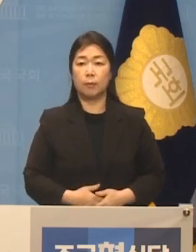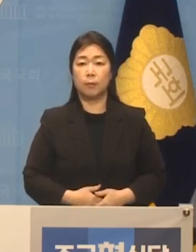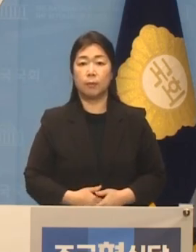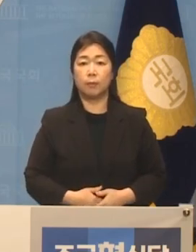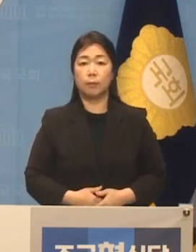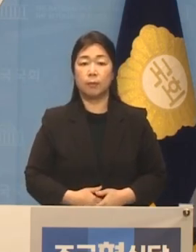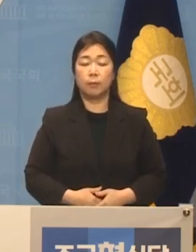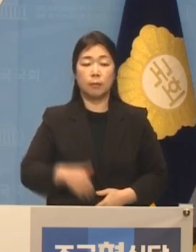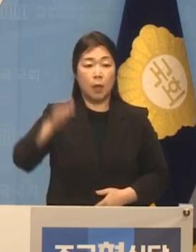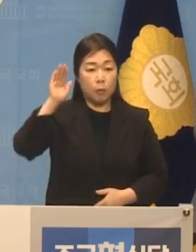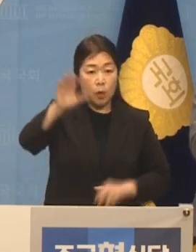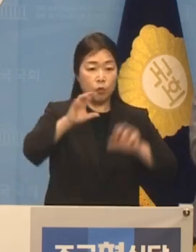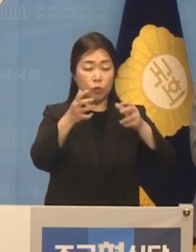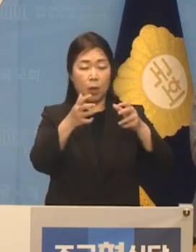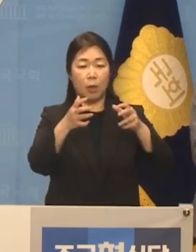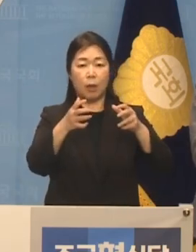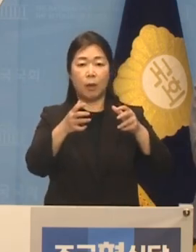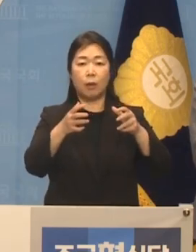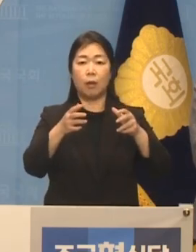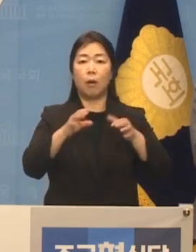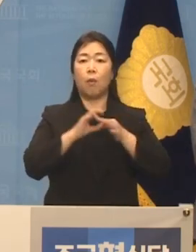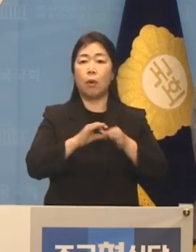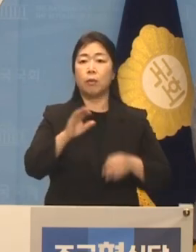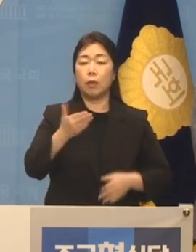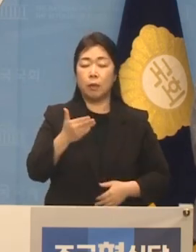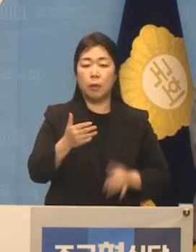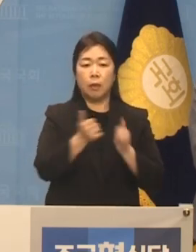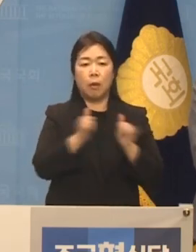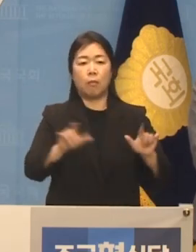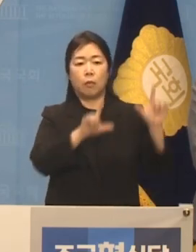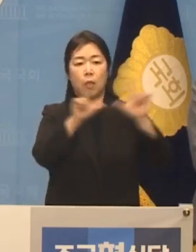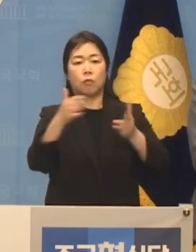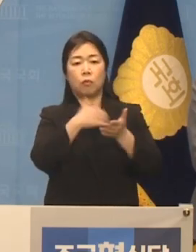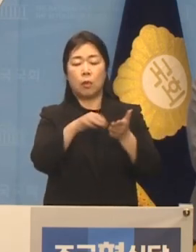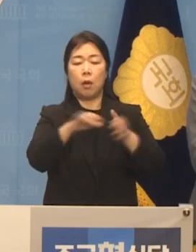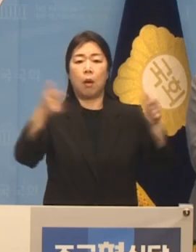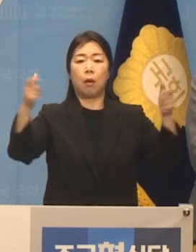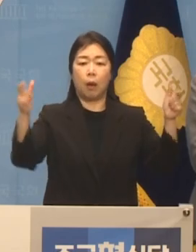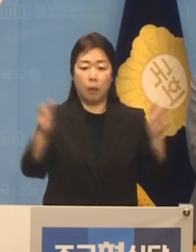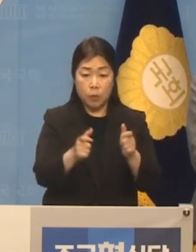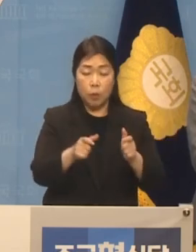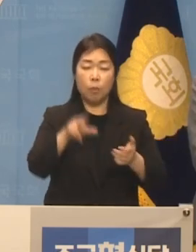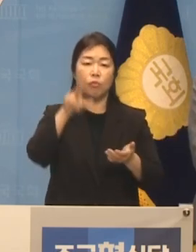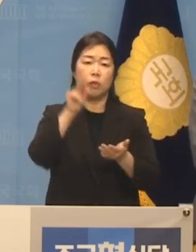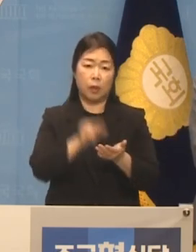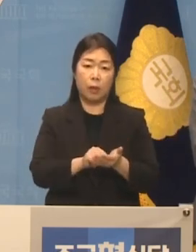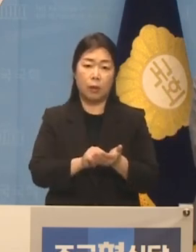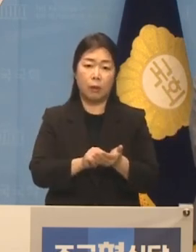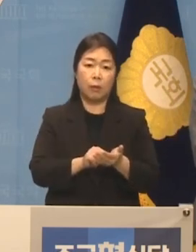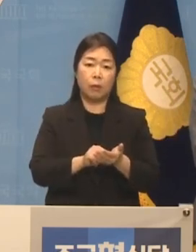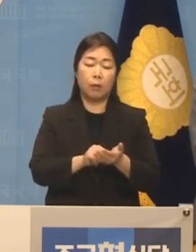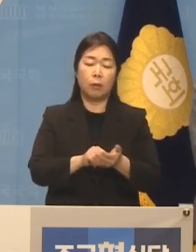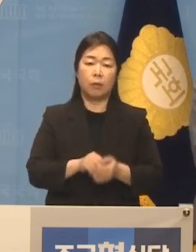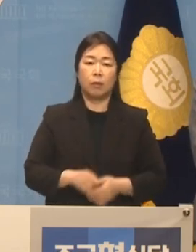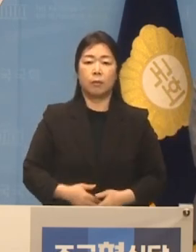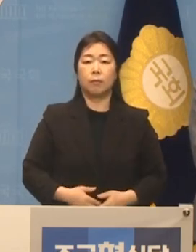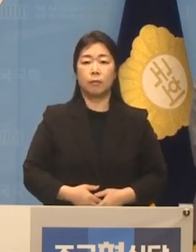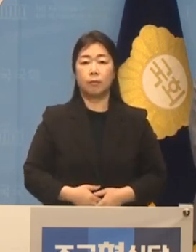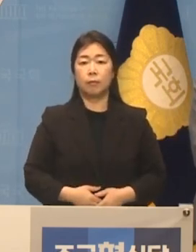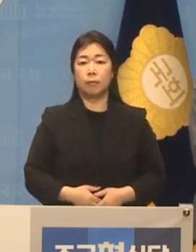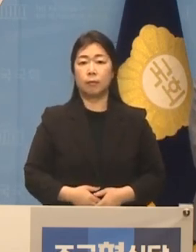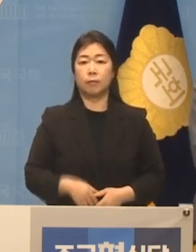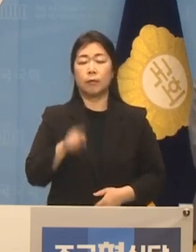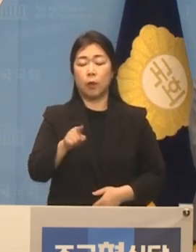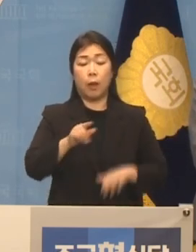미래의 국가적 역량에 타격이 되는 인구 감소의 현실도 이에 따른 결과라고 하겠습니다.